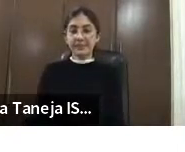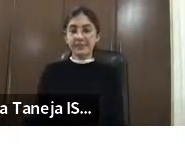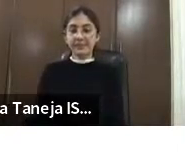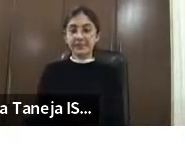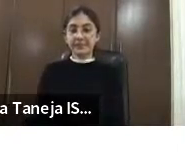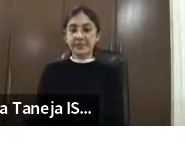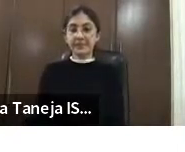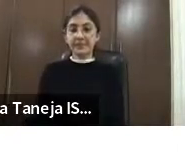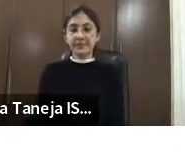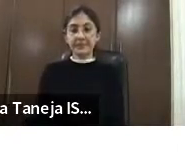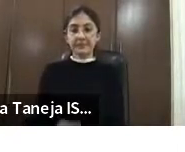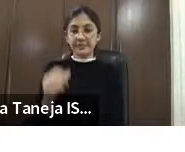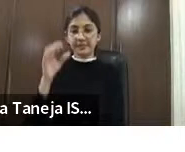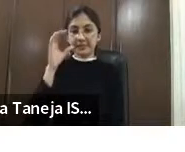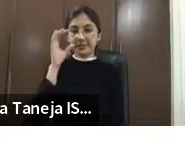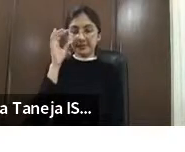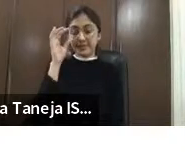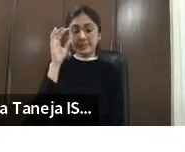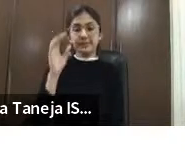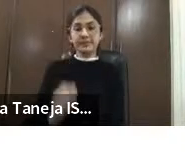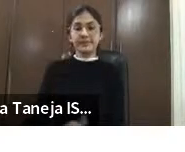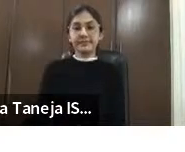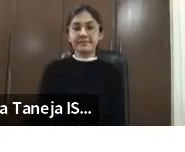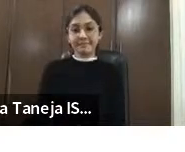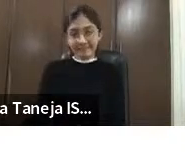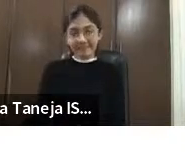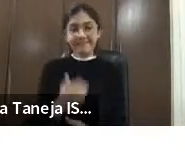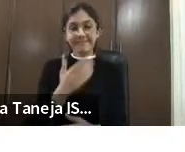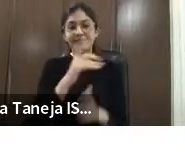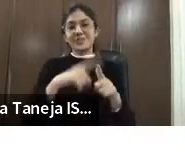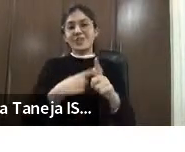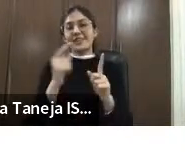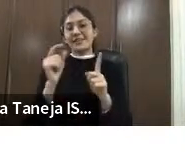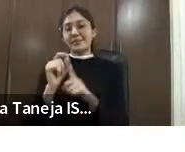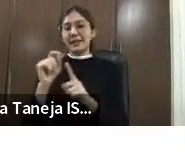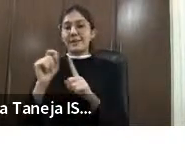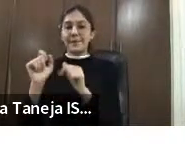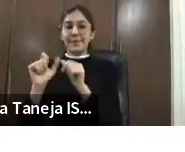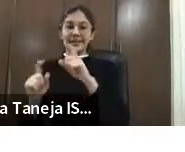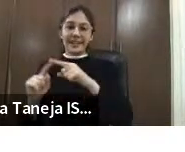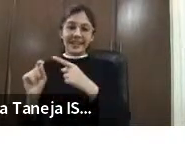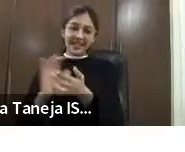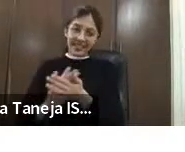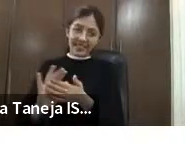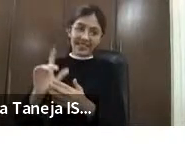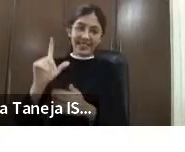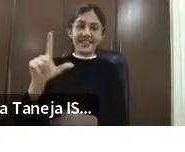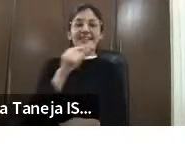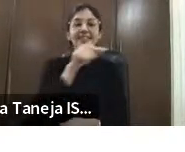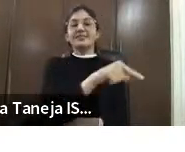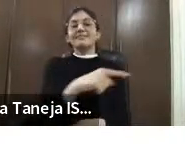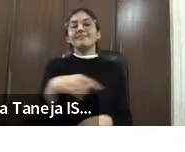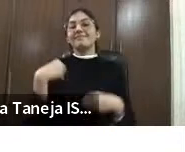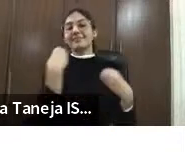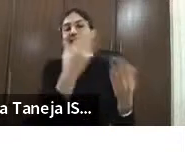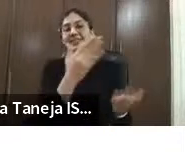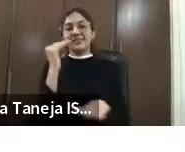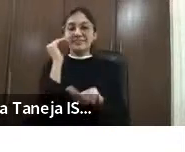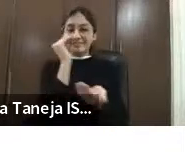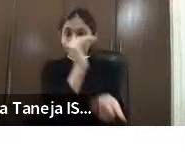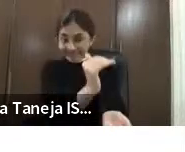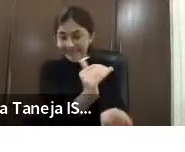Dr. Jayanti Bhai Bhim Patel आपको हेलन केलर अवार्ड की